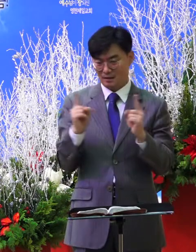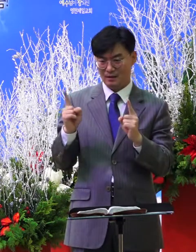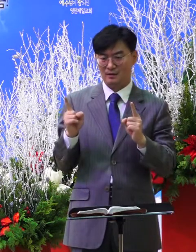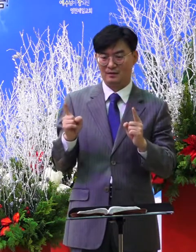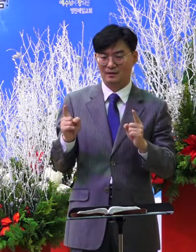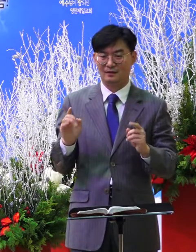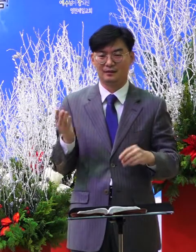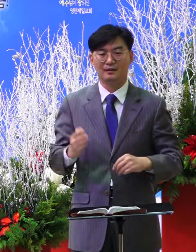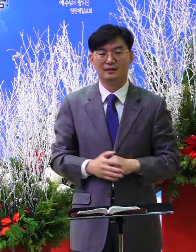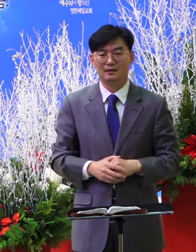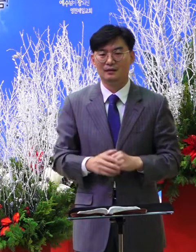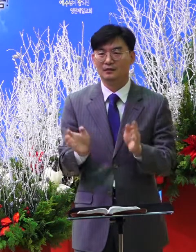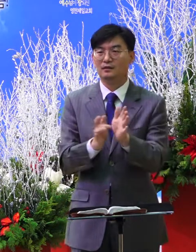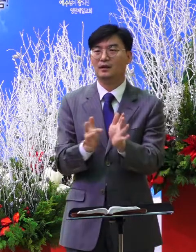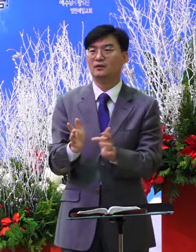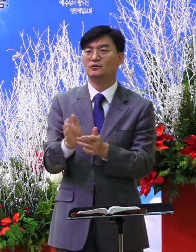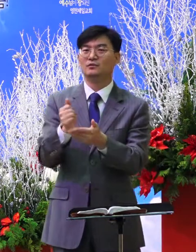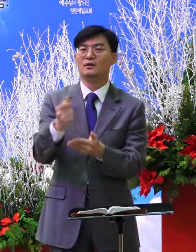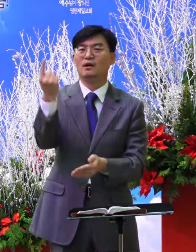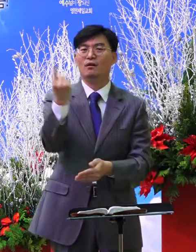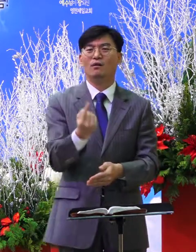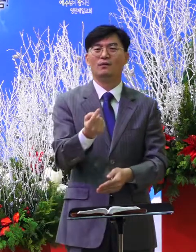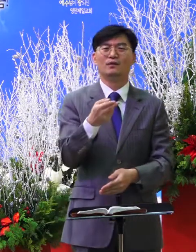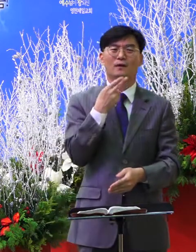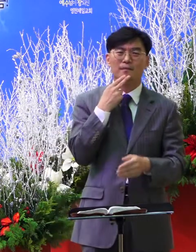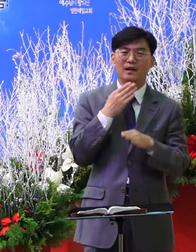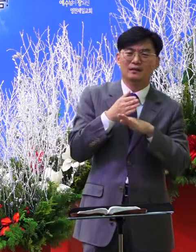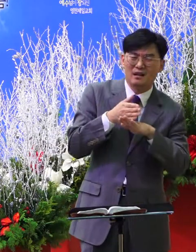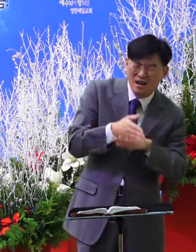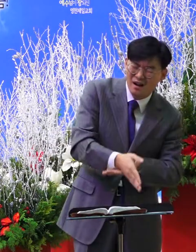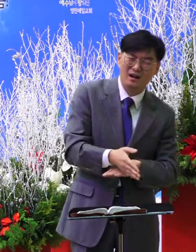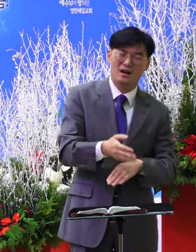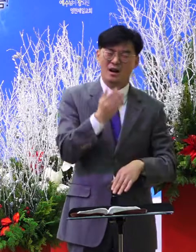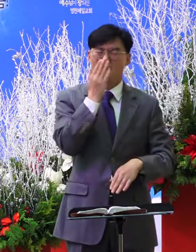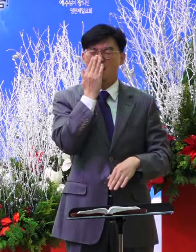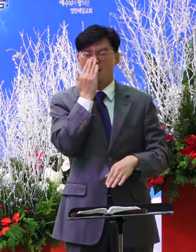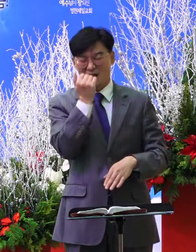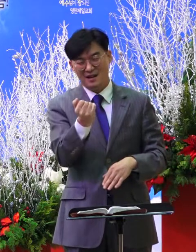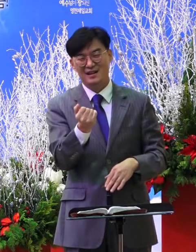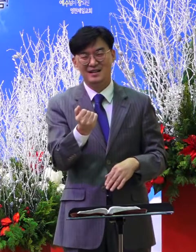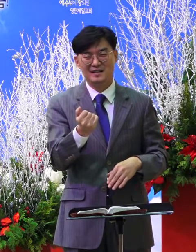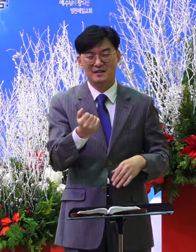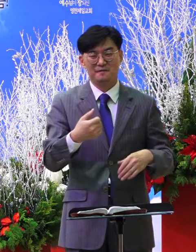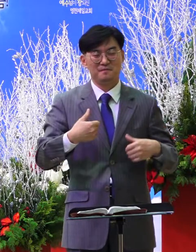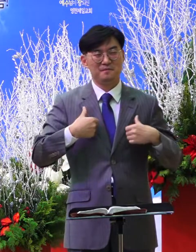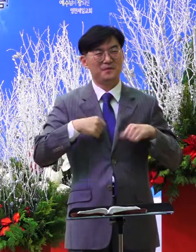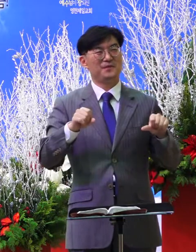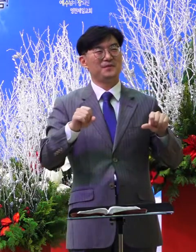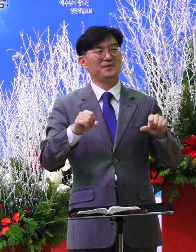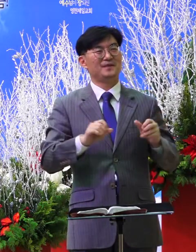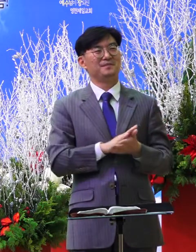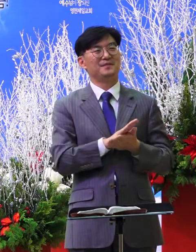예수님이 오시지 않으니까 그런 생각들을 했습니다. 예수님이 오시지 않지, 왜 이렇게 안 오시지?